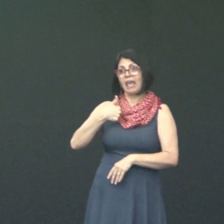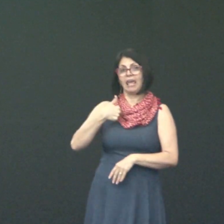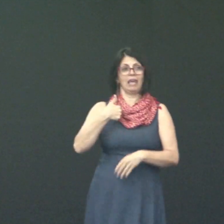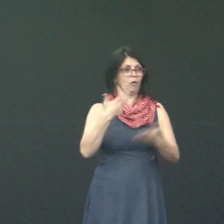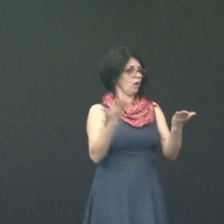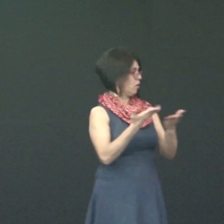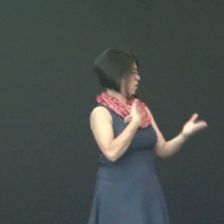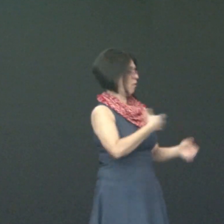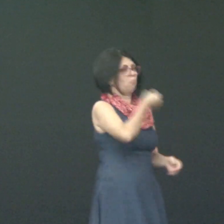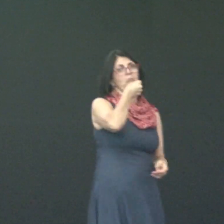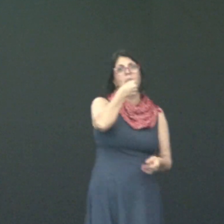gravações.